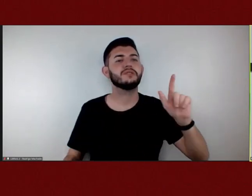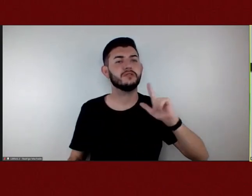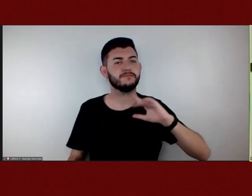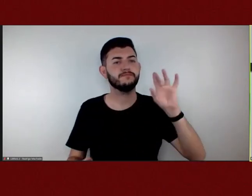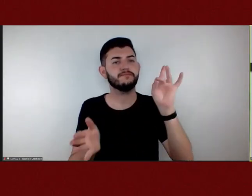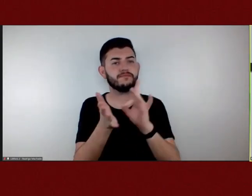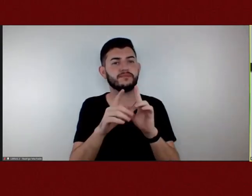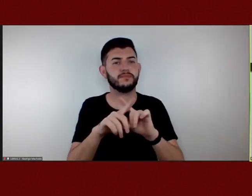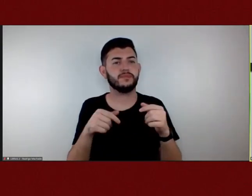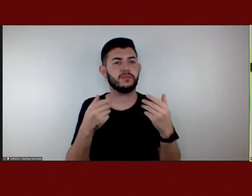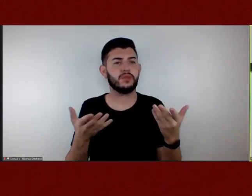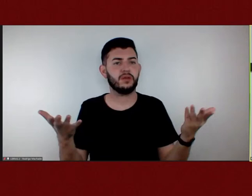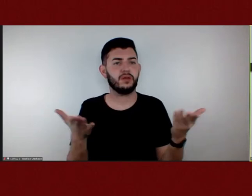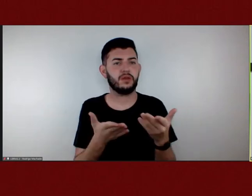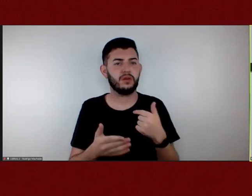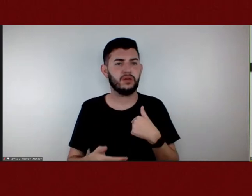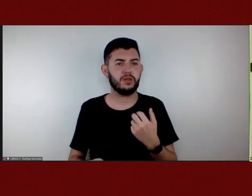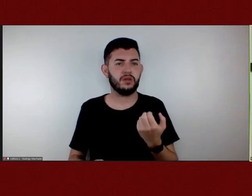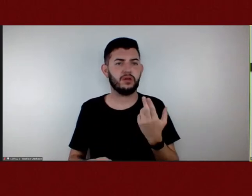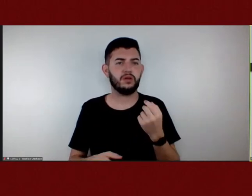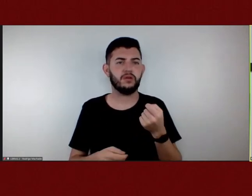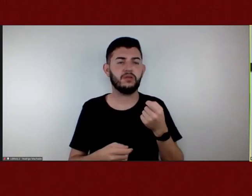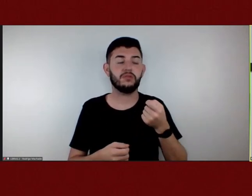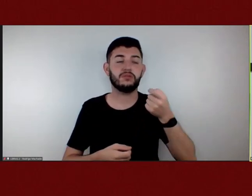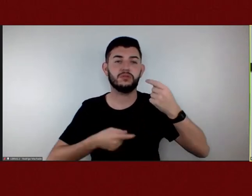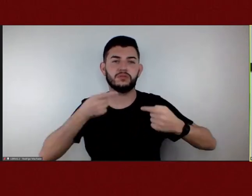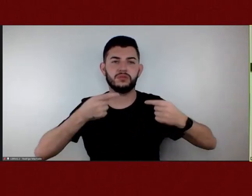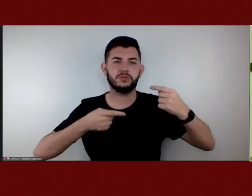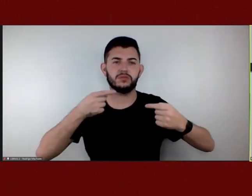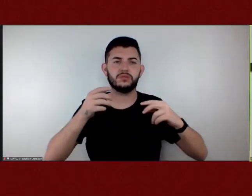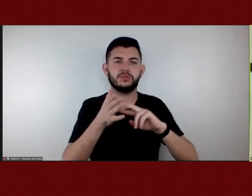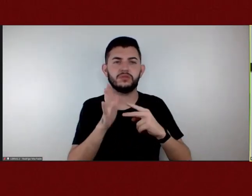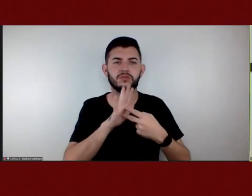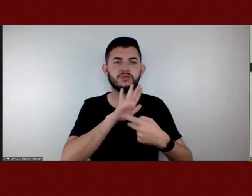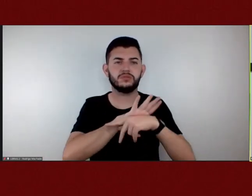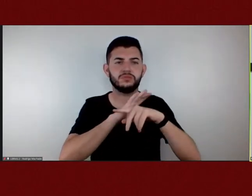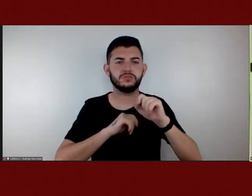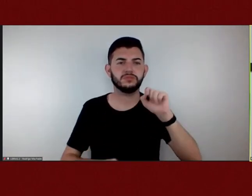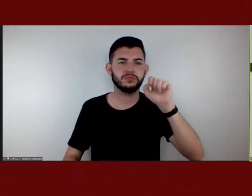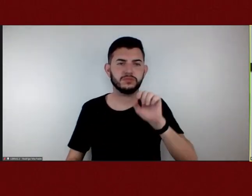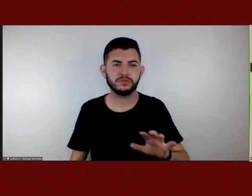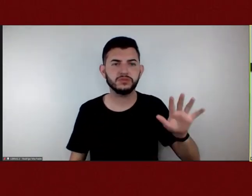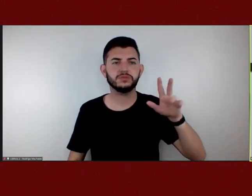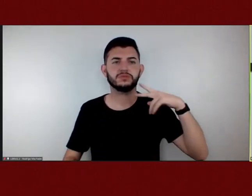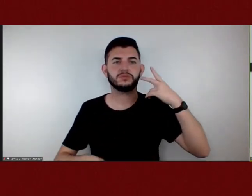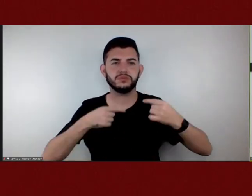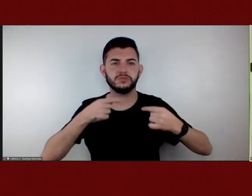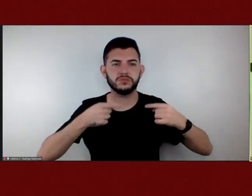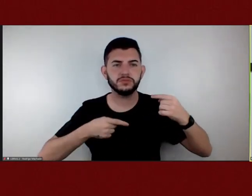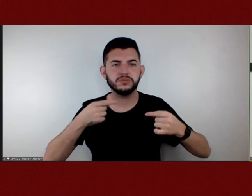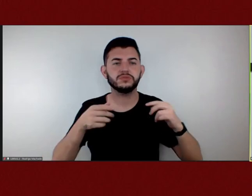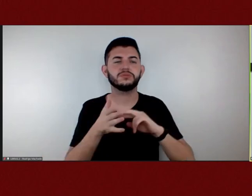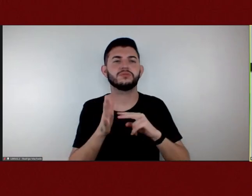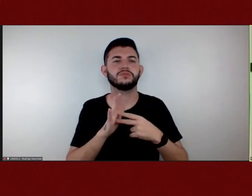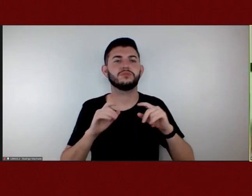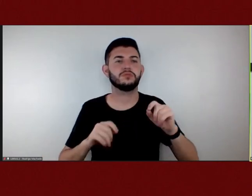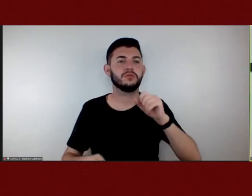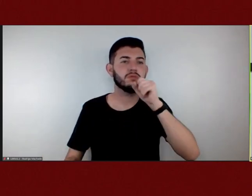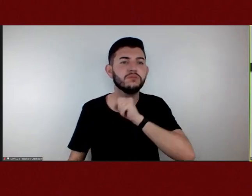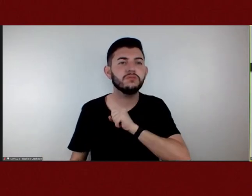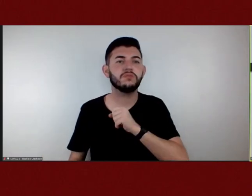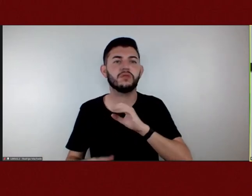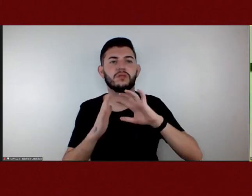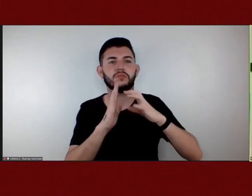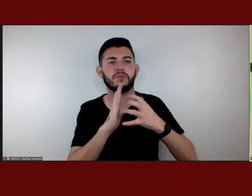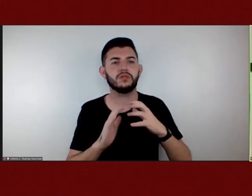mesma discussão para o que é que significa essa linha política do velho Partido Comunista Brasileiro,